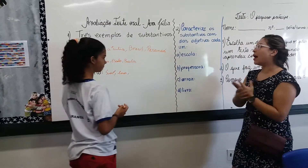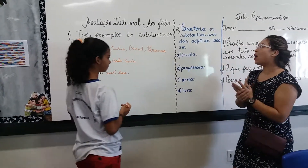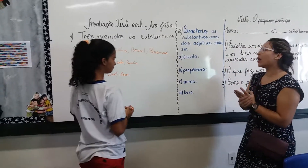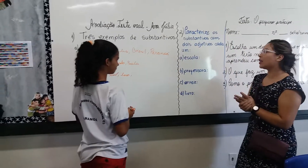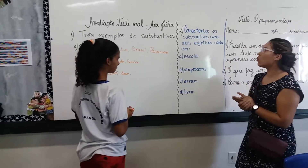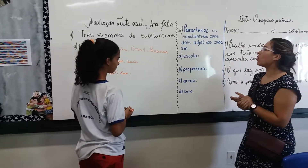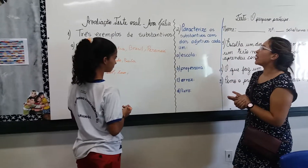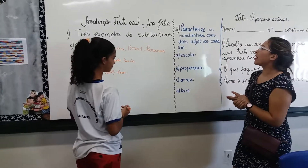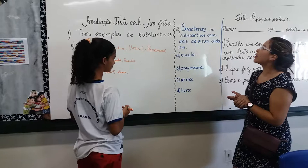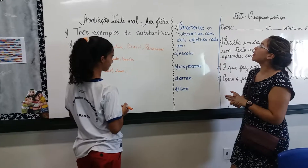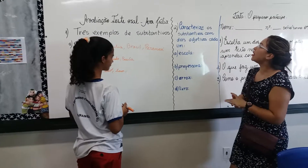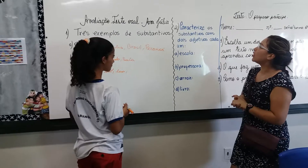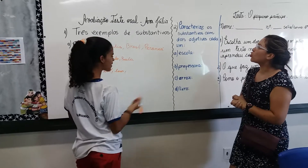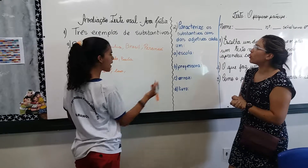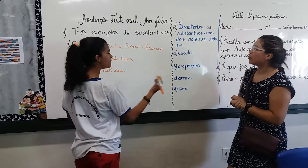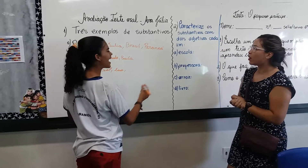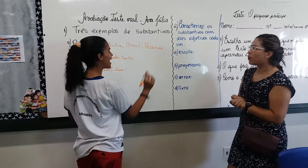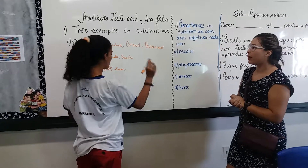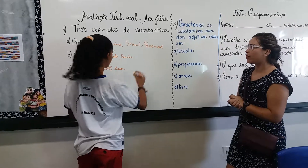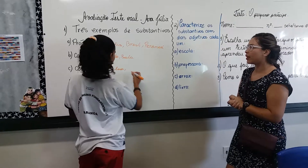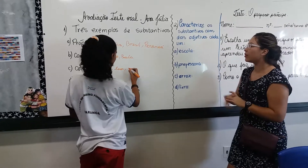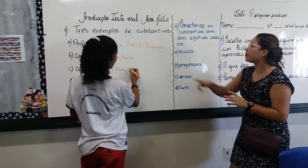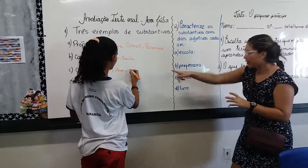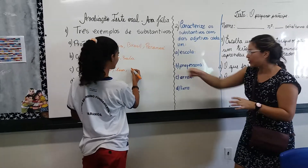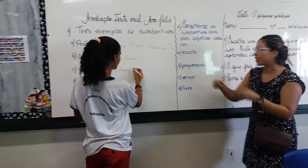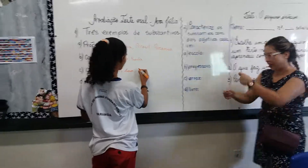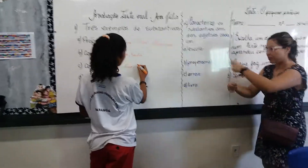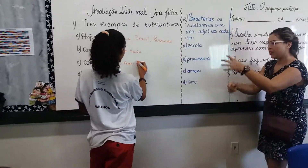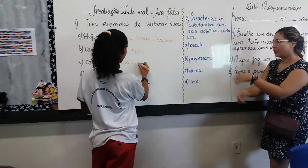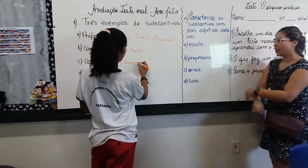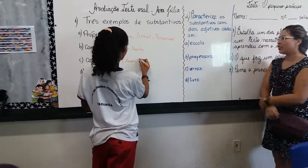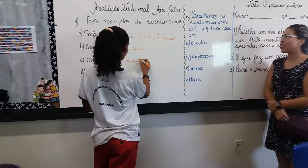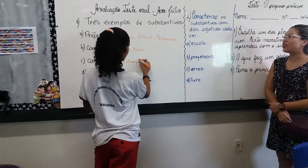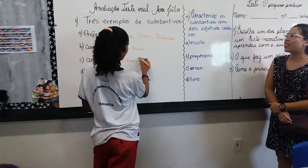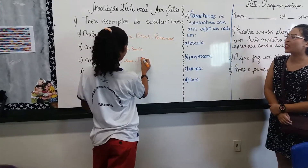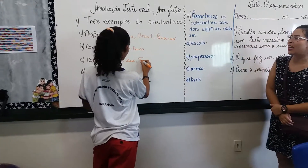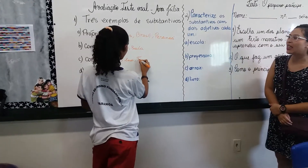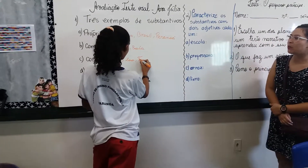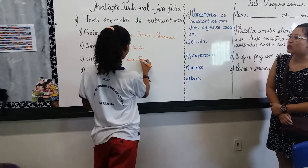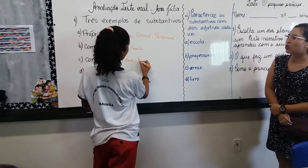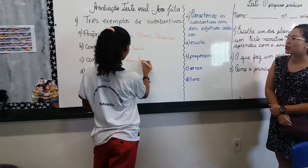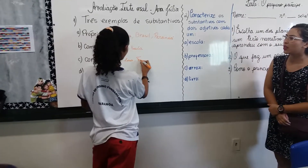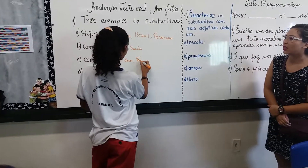Mão ela não conhece. Deixa eu lembrar uma palavra. É, faz. Deixa ela pensou esse aqui.